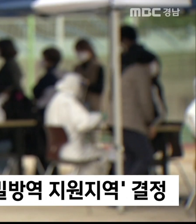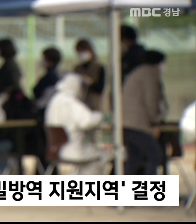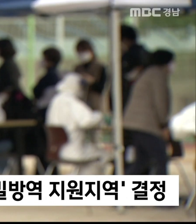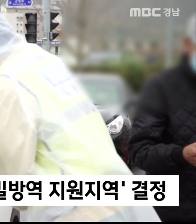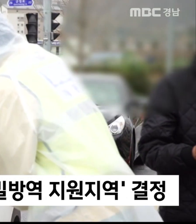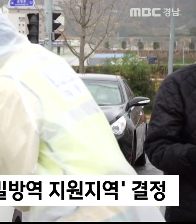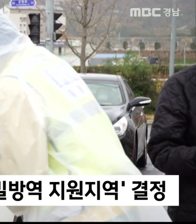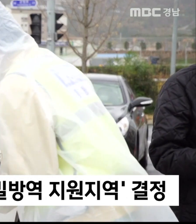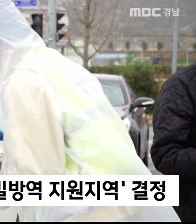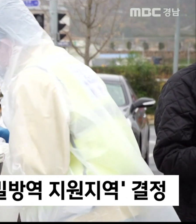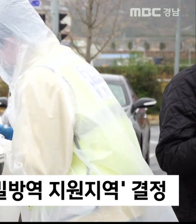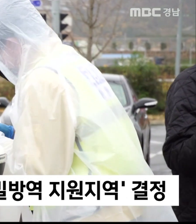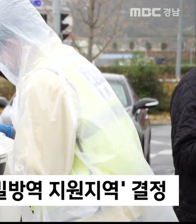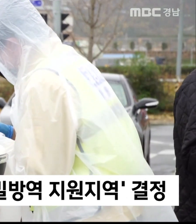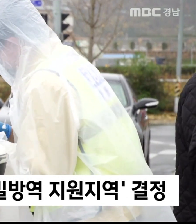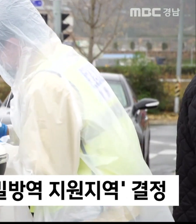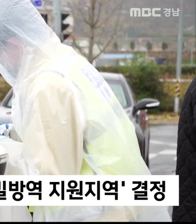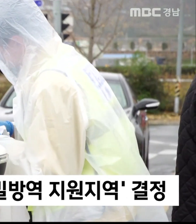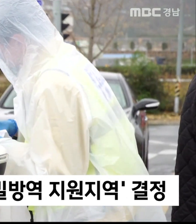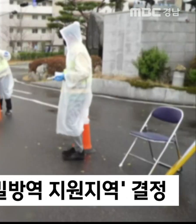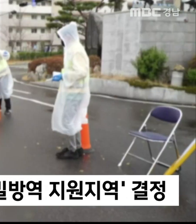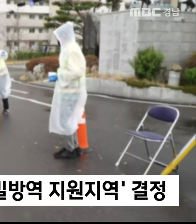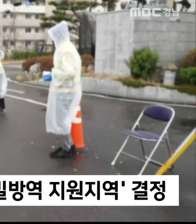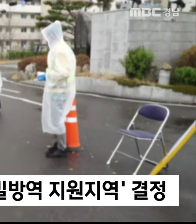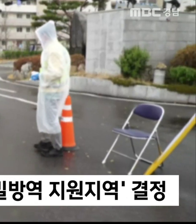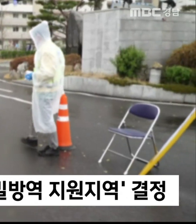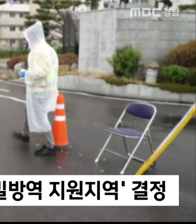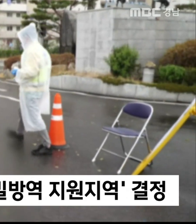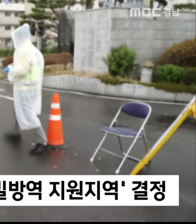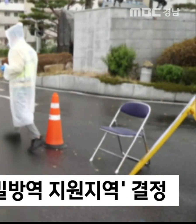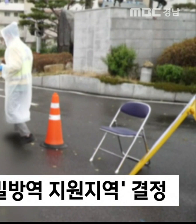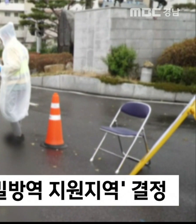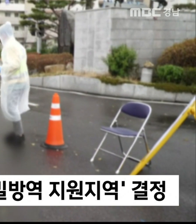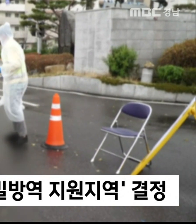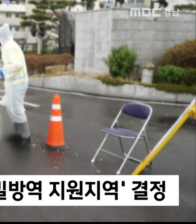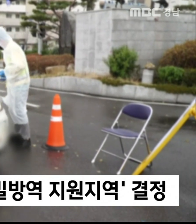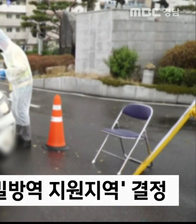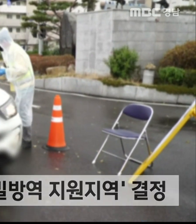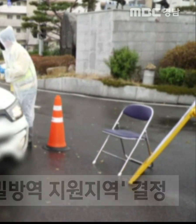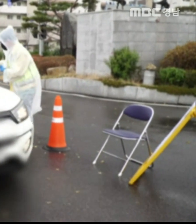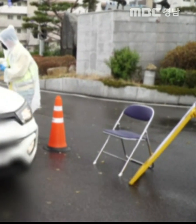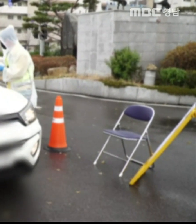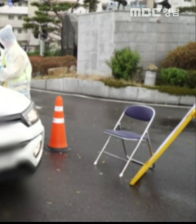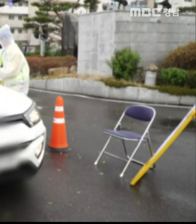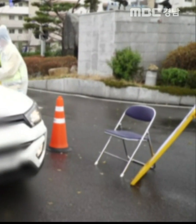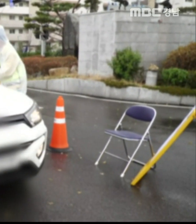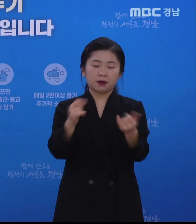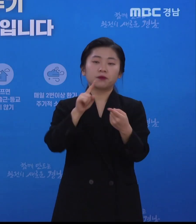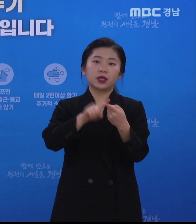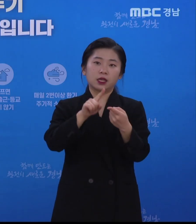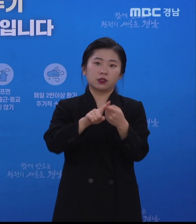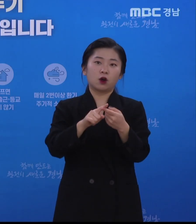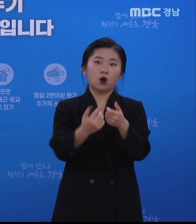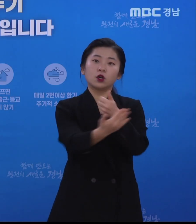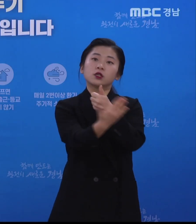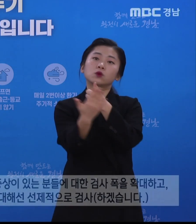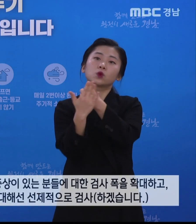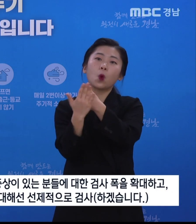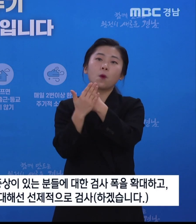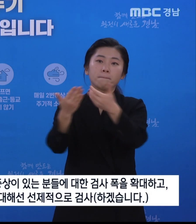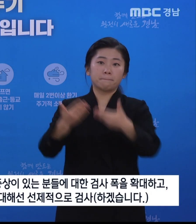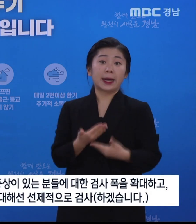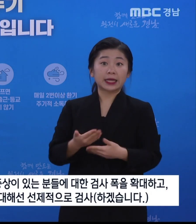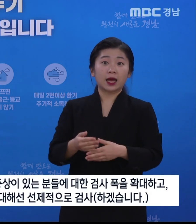사천 하동 색 옷을 정밀 박력 지원 지역 으로 결정하고 선제 대응을 강화하기로 했습니다 앞으로 2주간